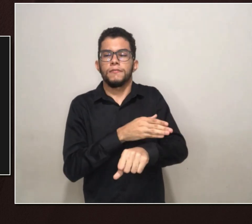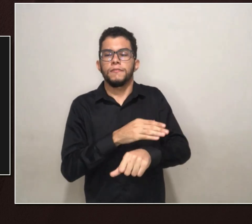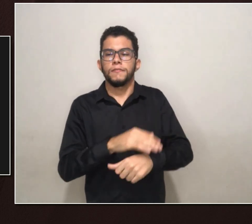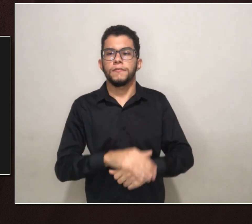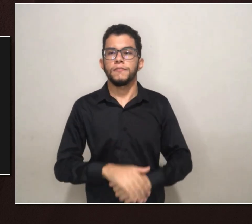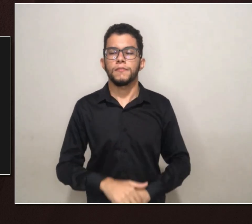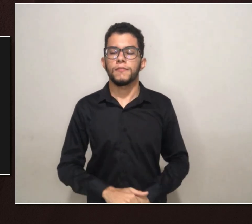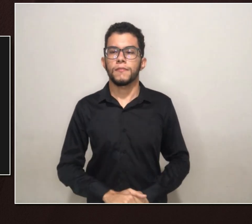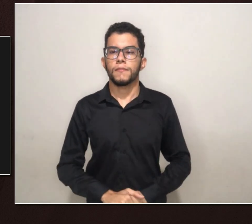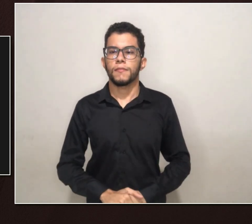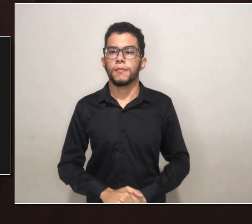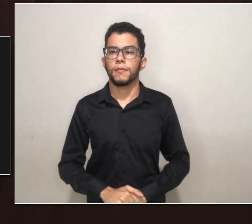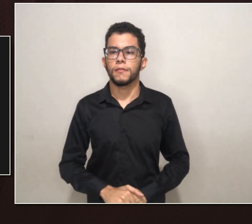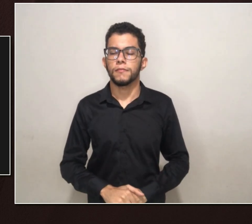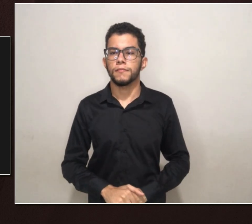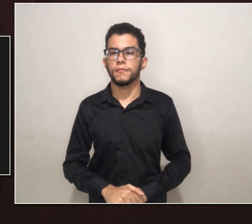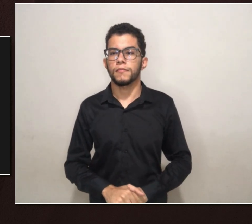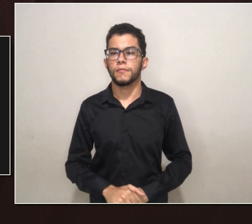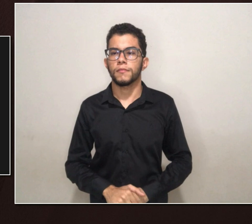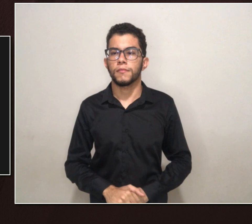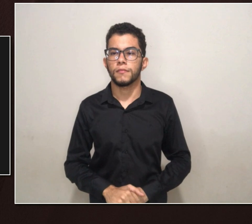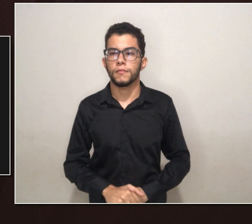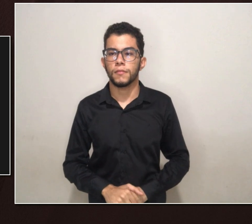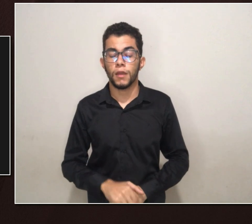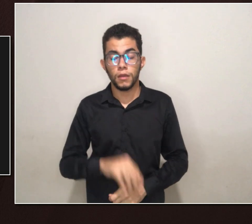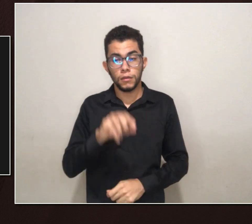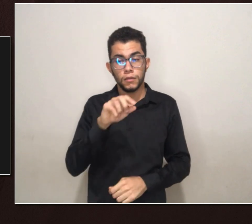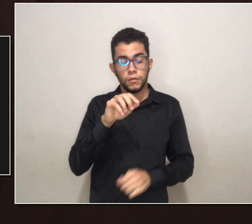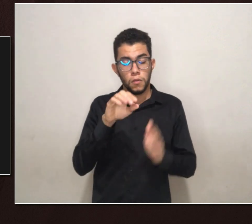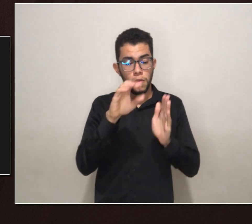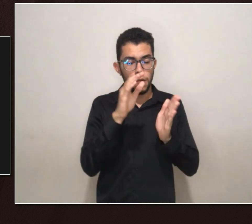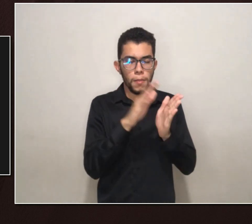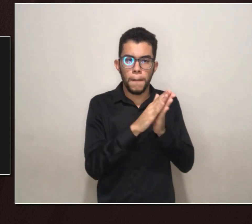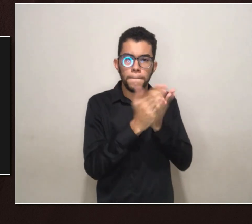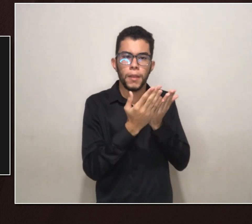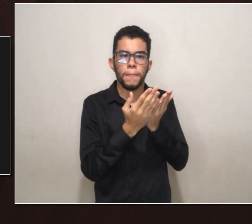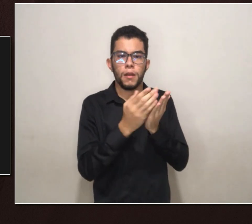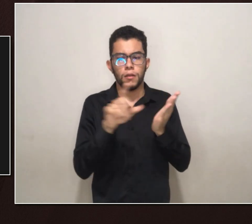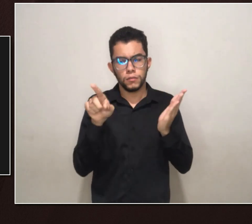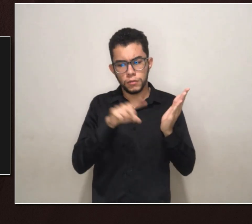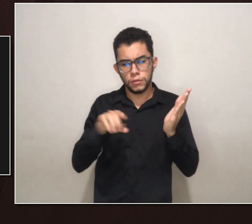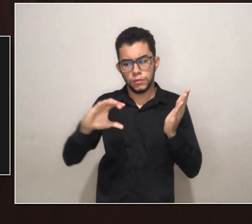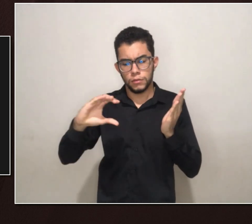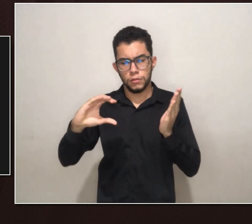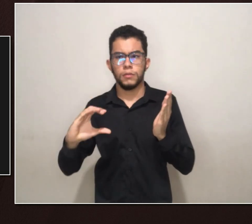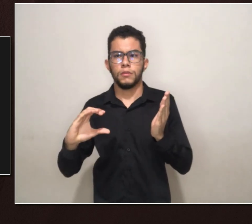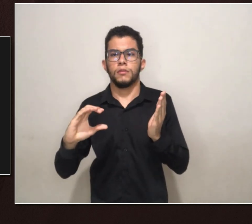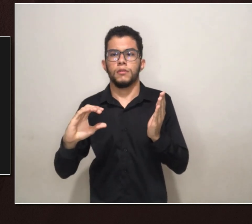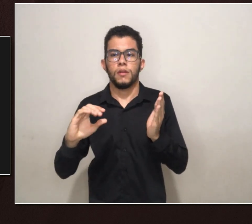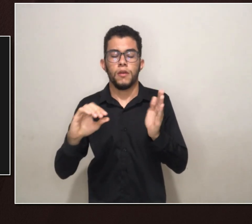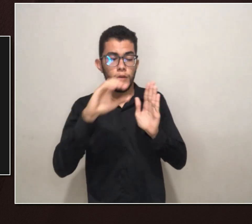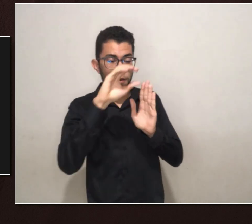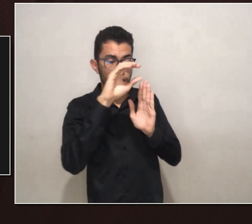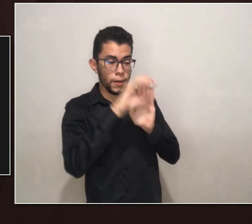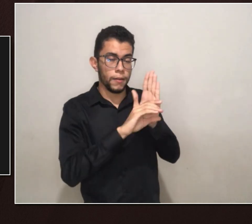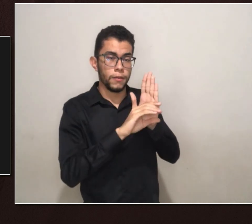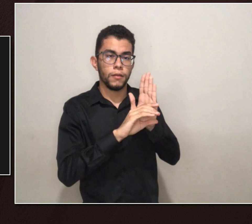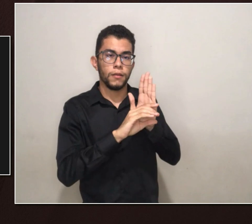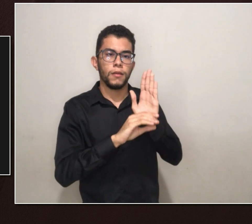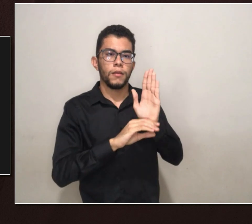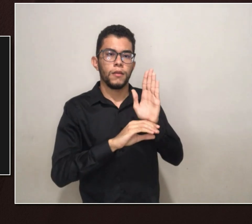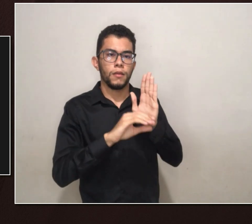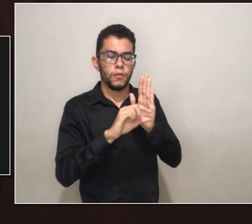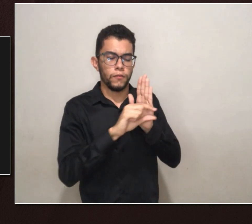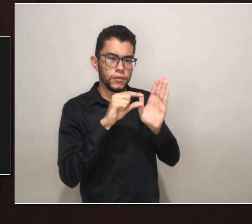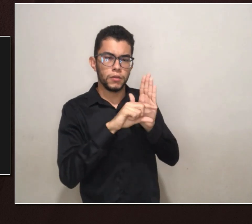libro de Zacarías, donde en este caso, en el versículo 1, vemos a Juan como ese dispensador